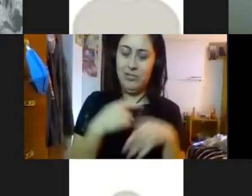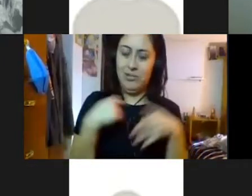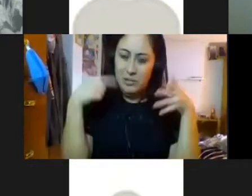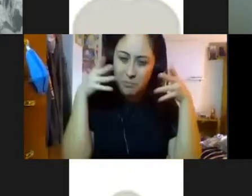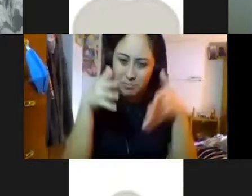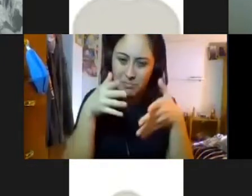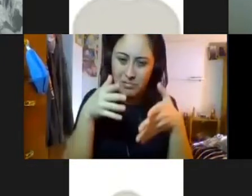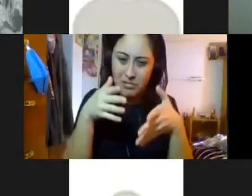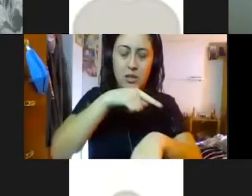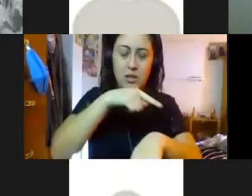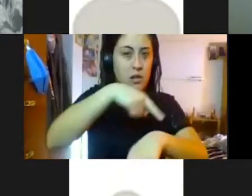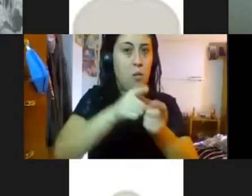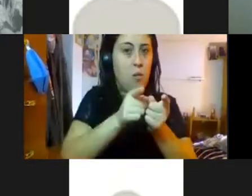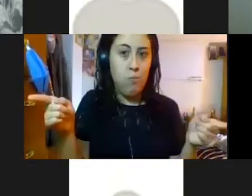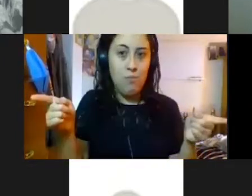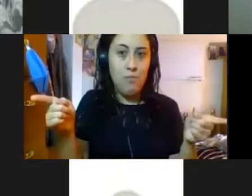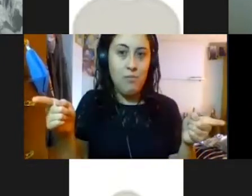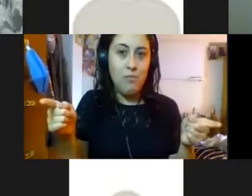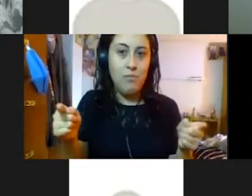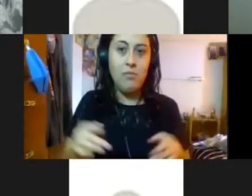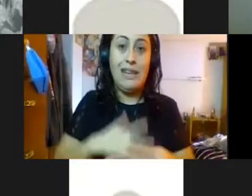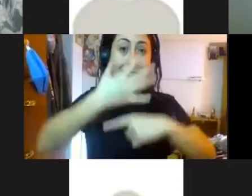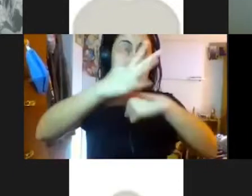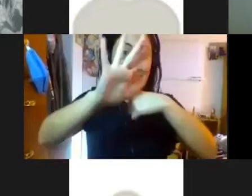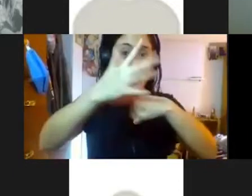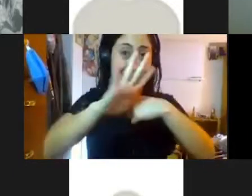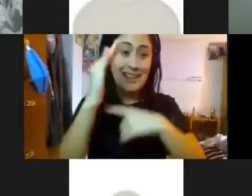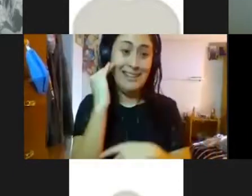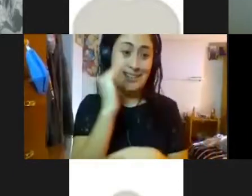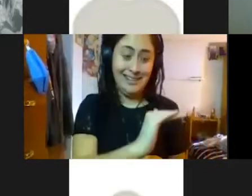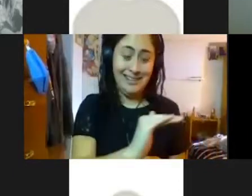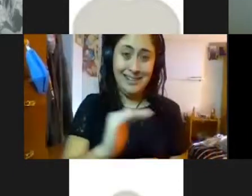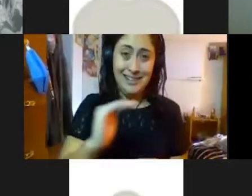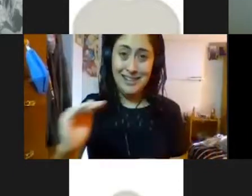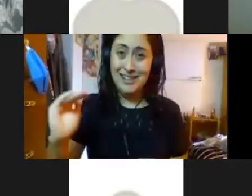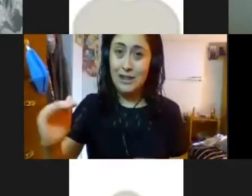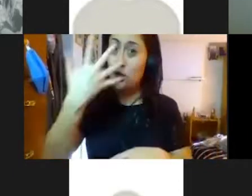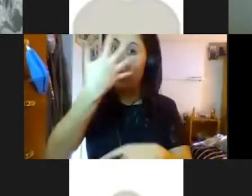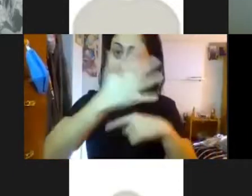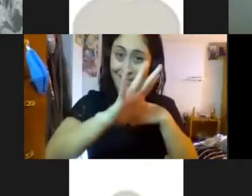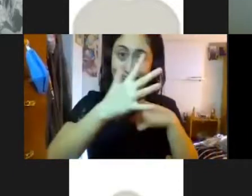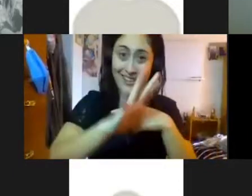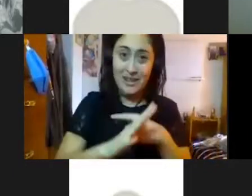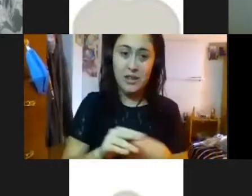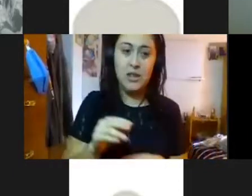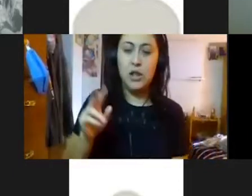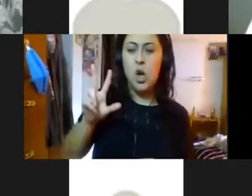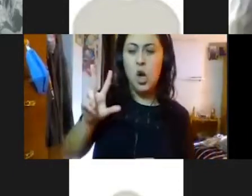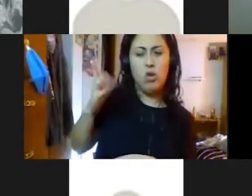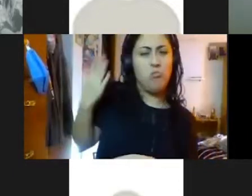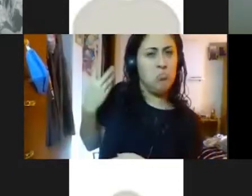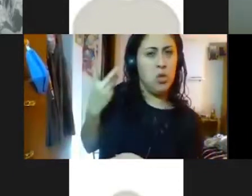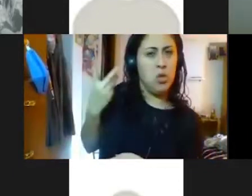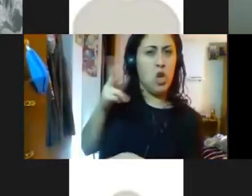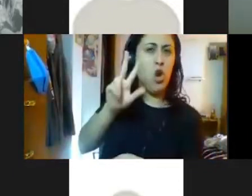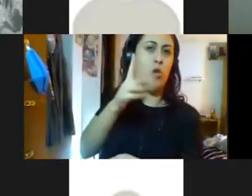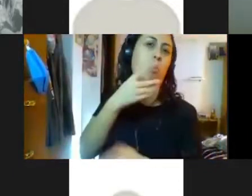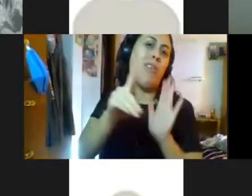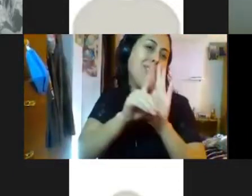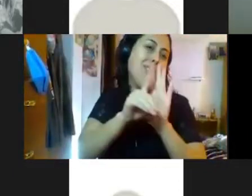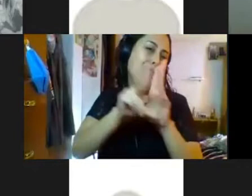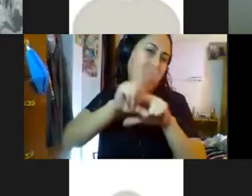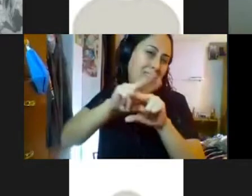seguido y con 15 niños y niñas eran los grupos. Entonces de 8 pasar a 15